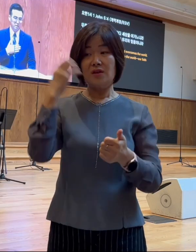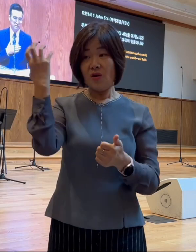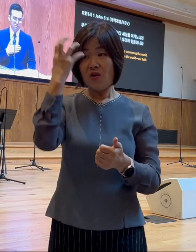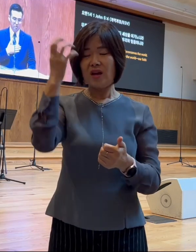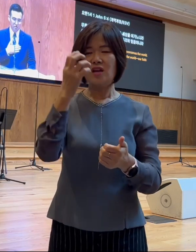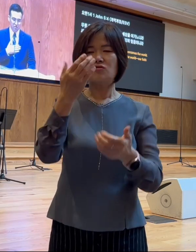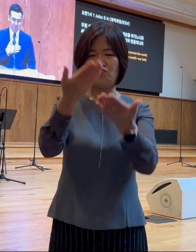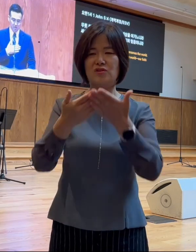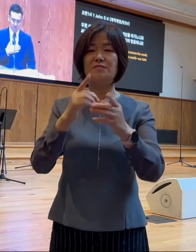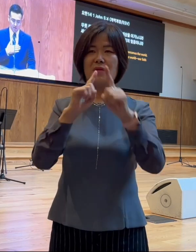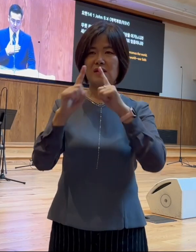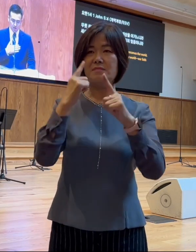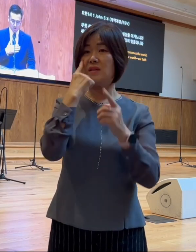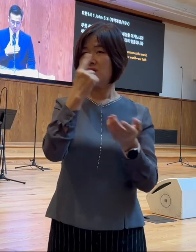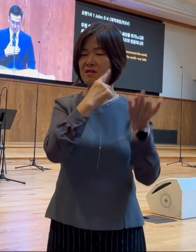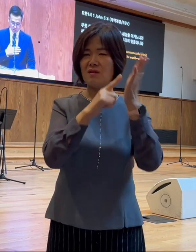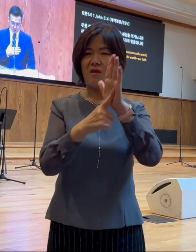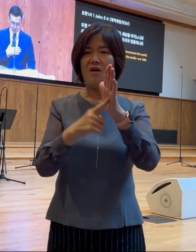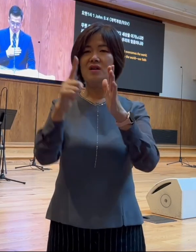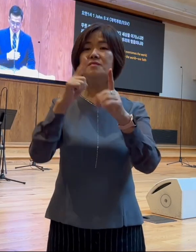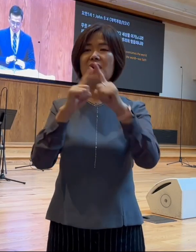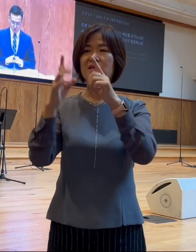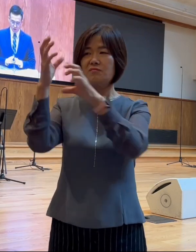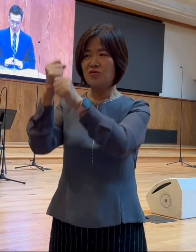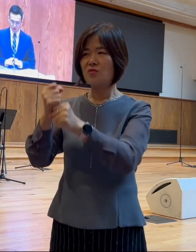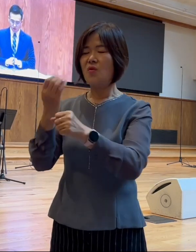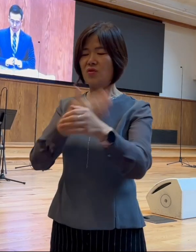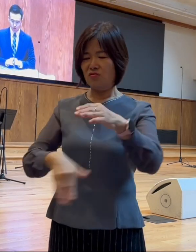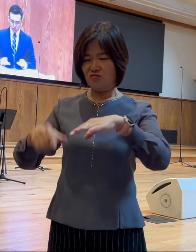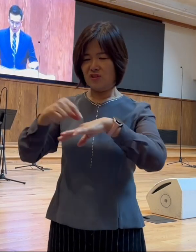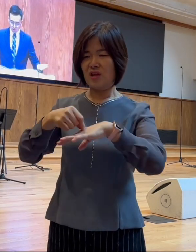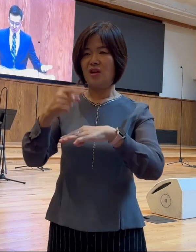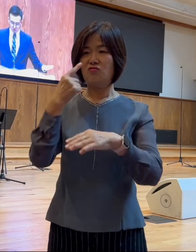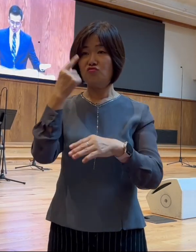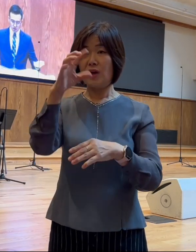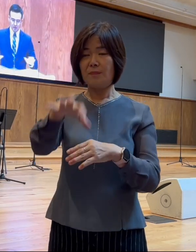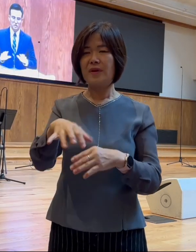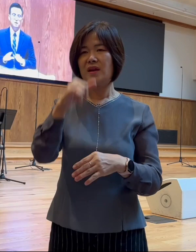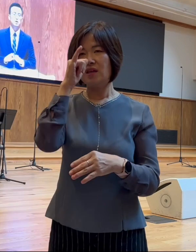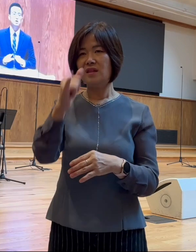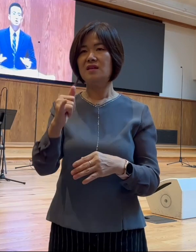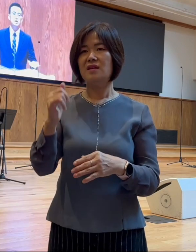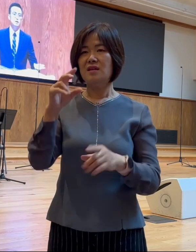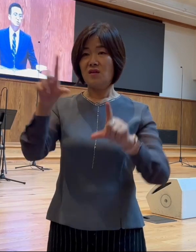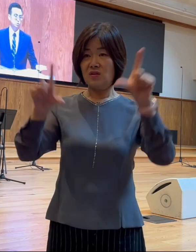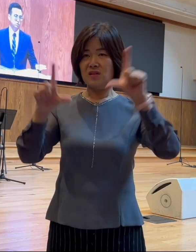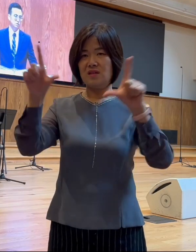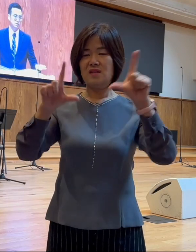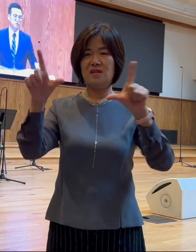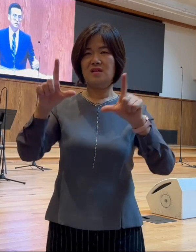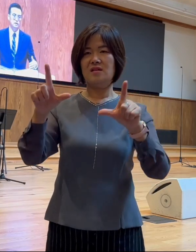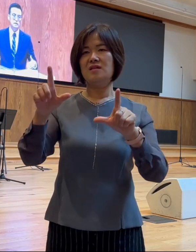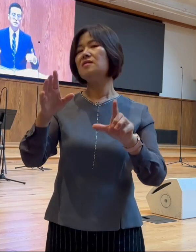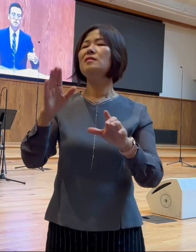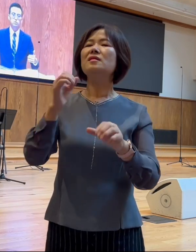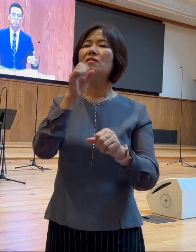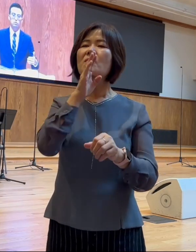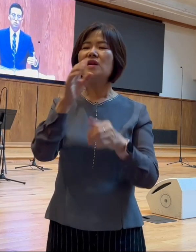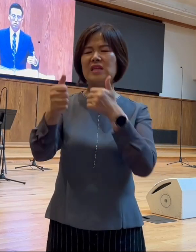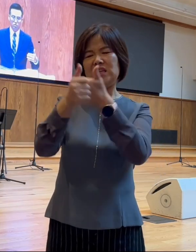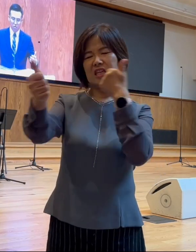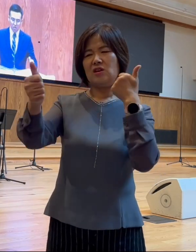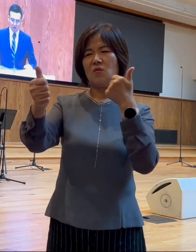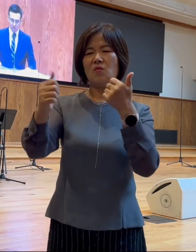그 말씀의 증거, 그 말씀을 붙들고 내 육체의 그 눈앞에 펼쳐지는 이 현실이라는 도전을